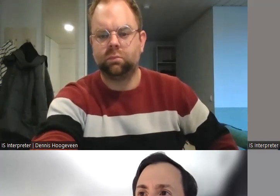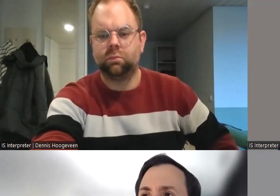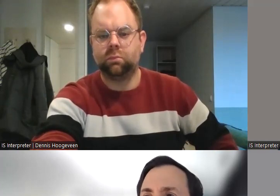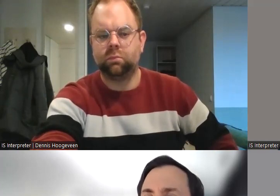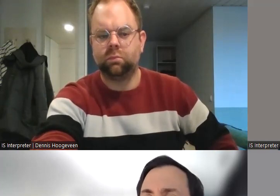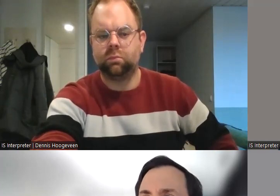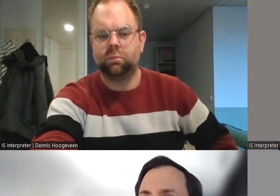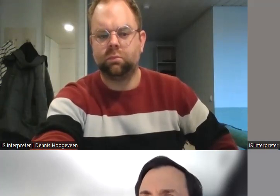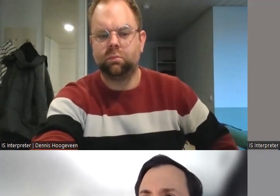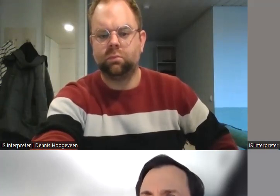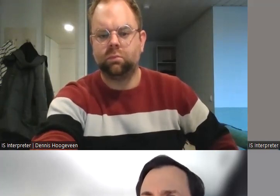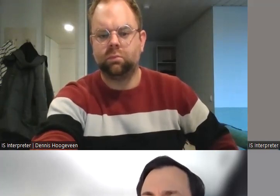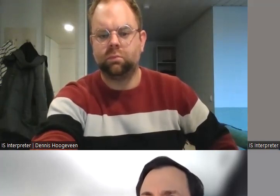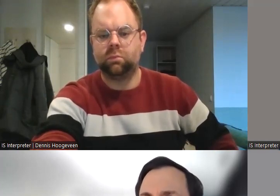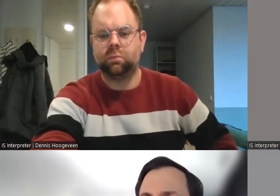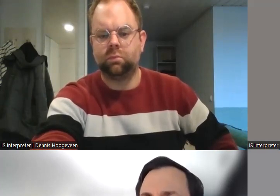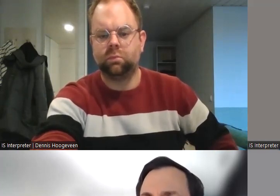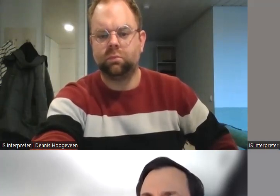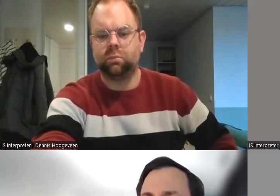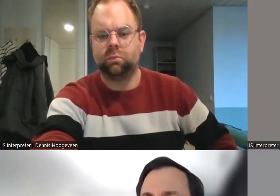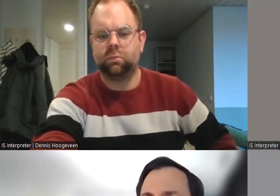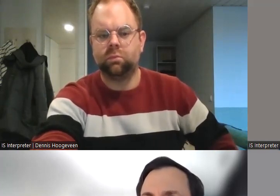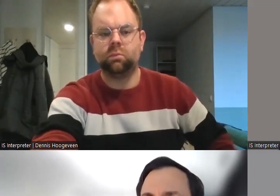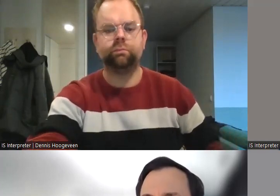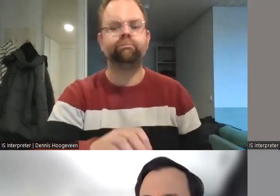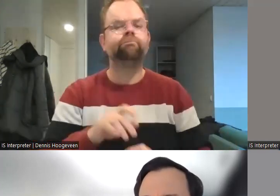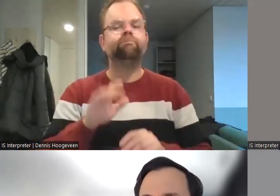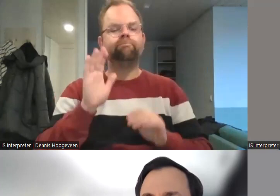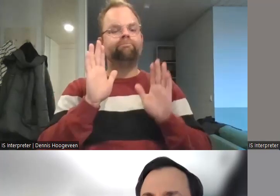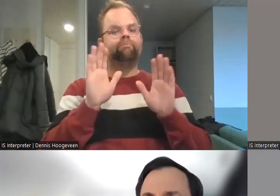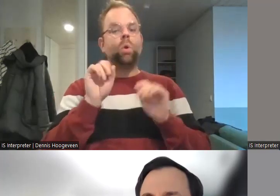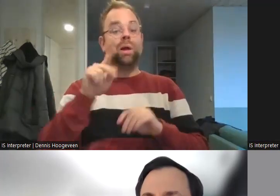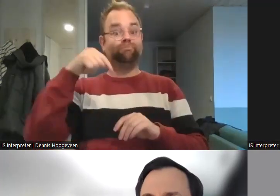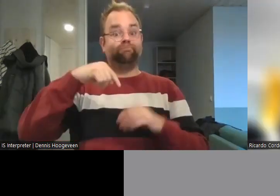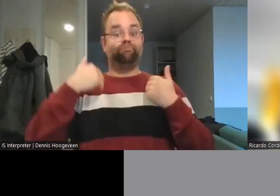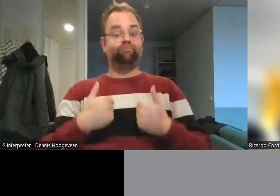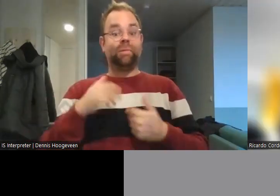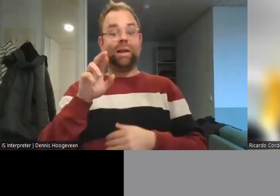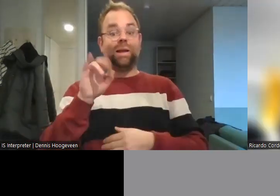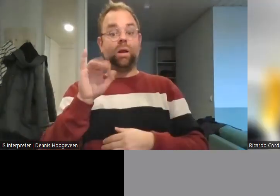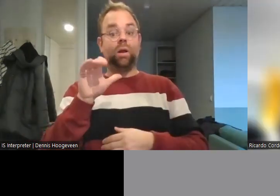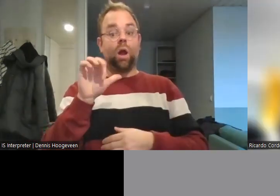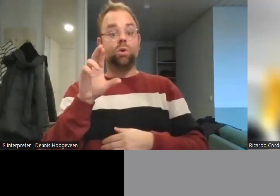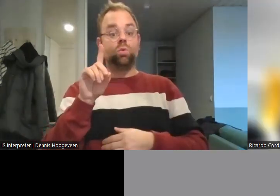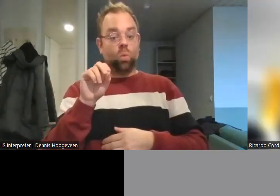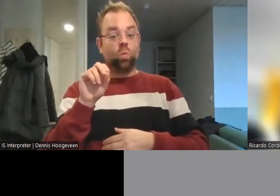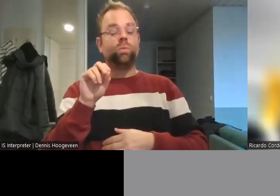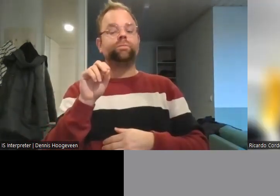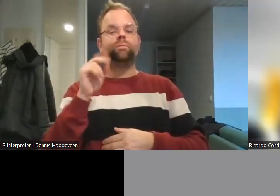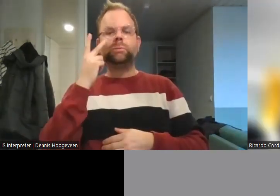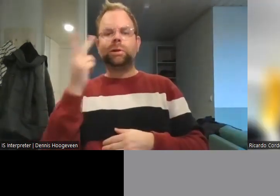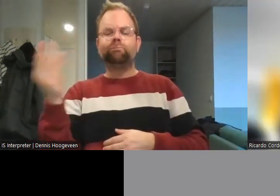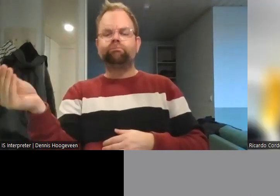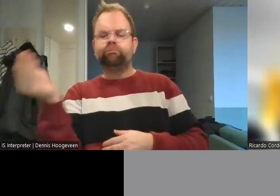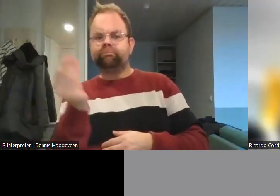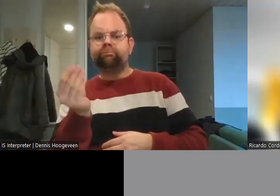On how the Global Refugee Forum address the lack of knowledge on humanitarian. Sur le manque de